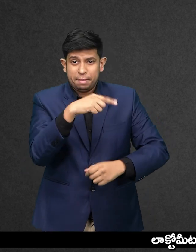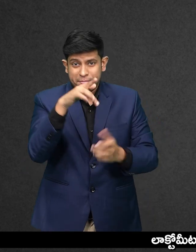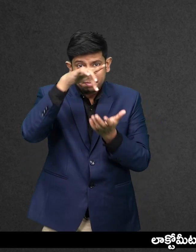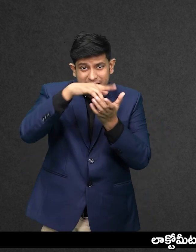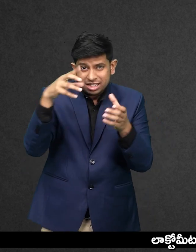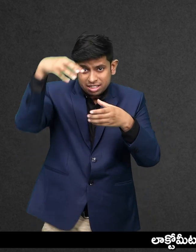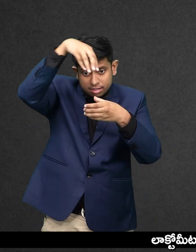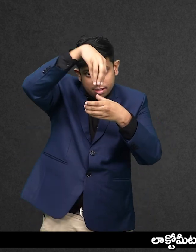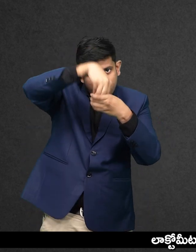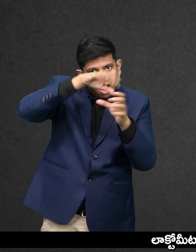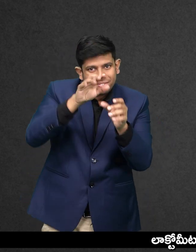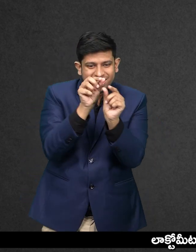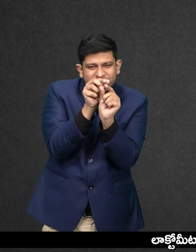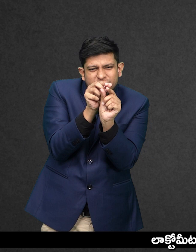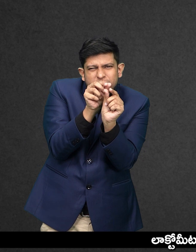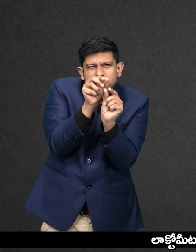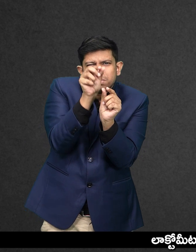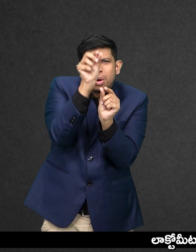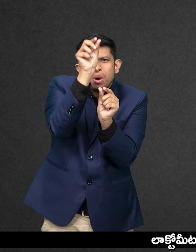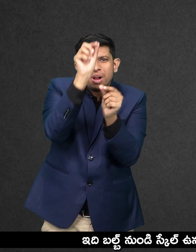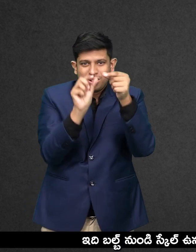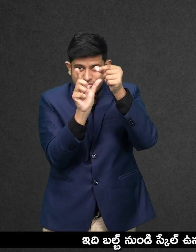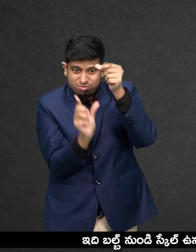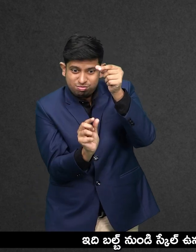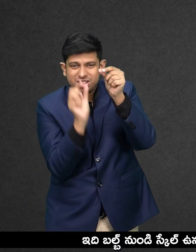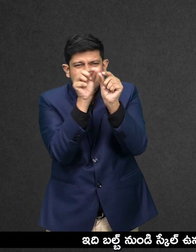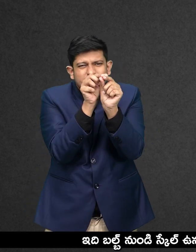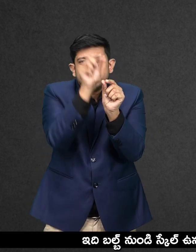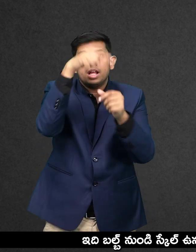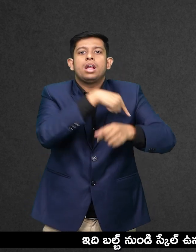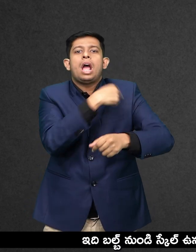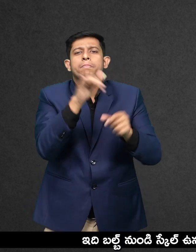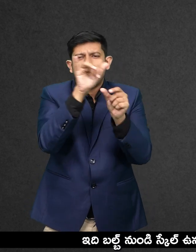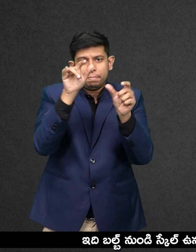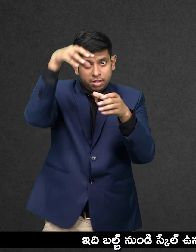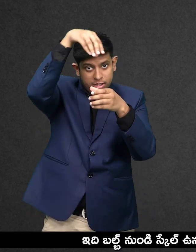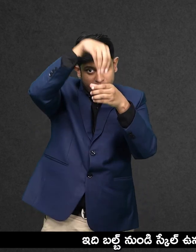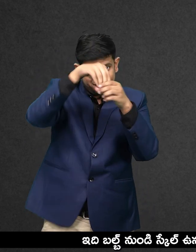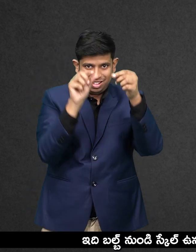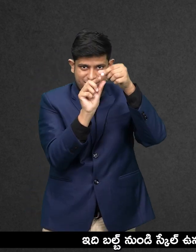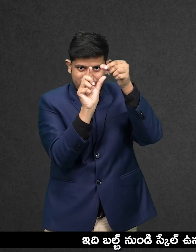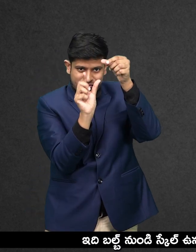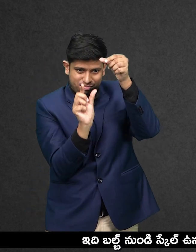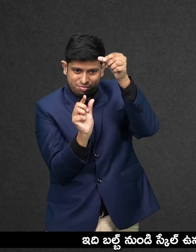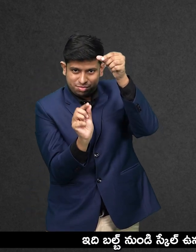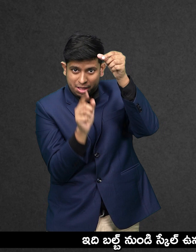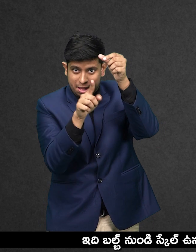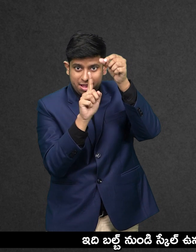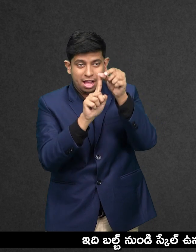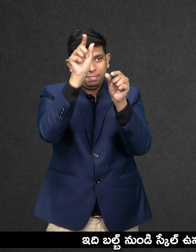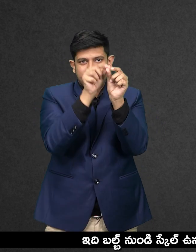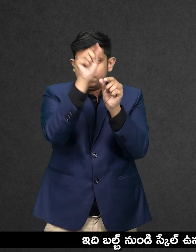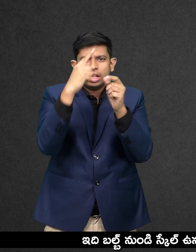లాక్టోమీటర్ లోపల థర్మామీటర్ ఉంచబడుతుంది. ఇది బల్బ్ నుండి స్కేల్ ఉన్న టెస్ట్ ట్యూబ్